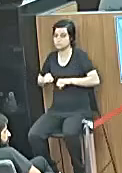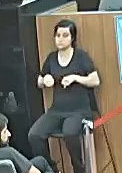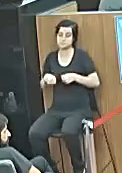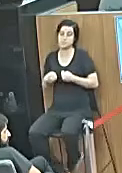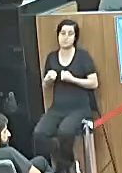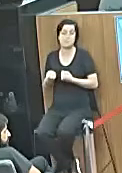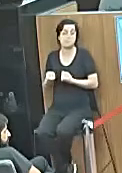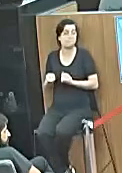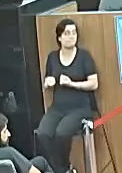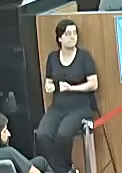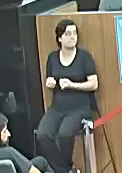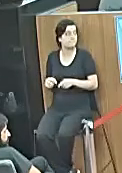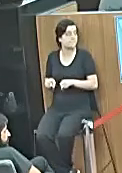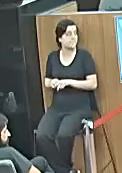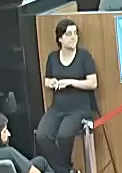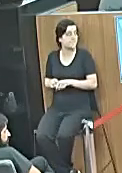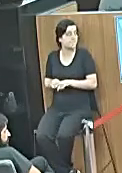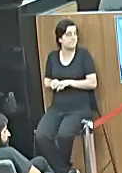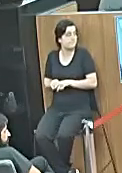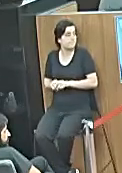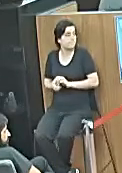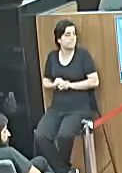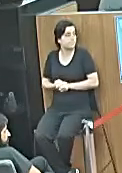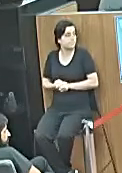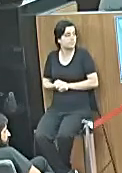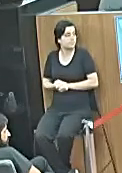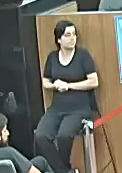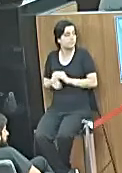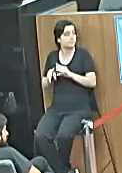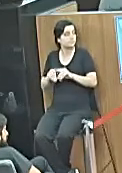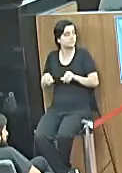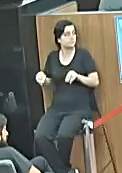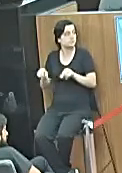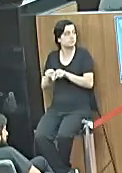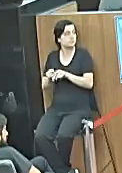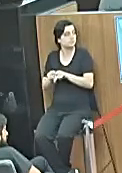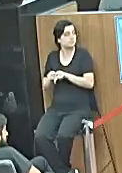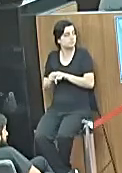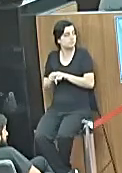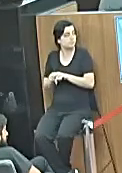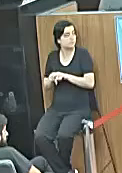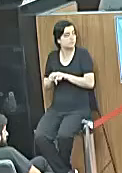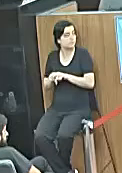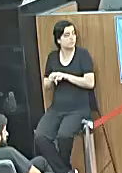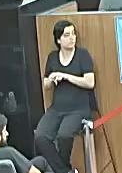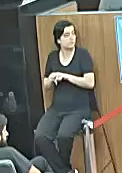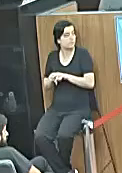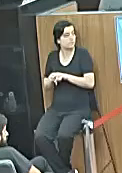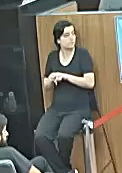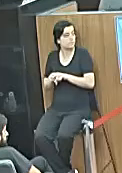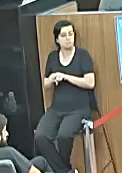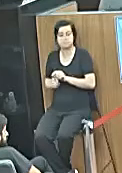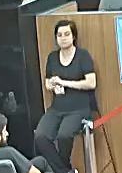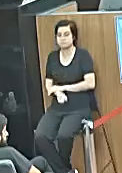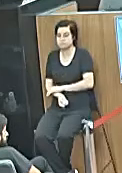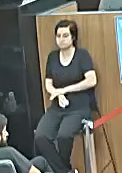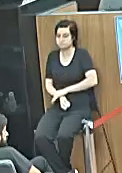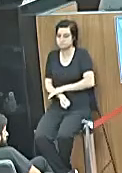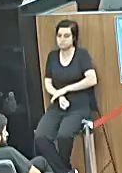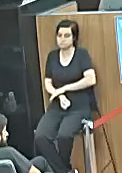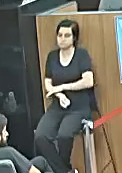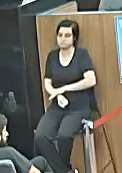em curvas de nível o alex biólogo e topógrafos da cidade de berilo